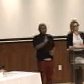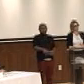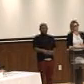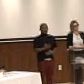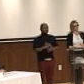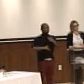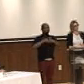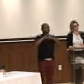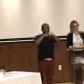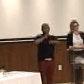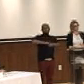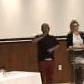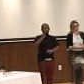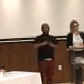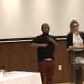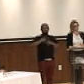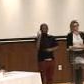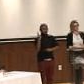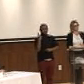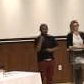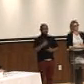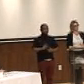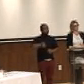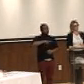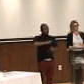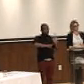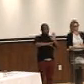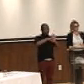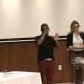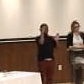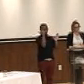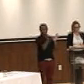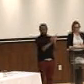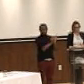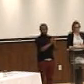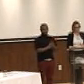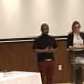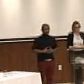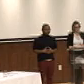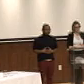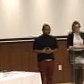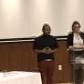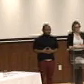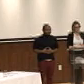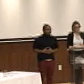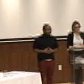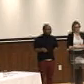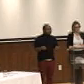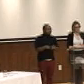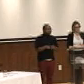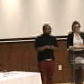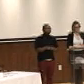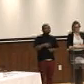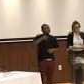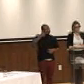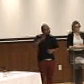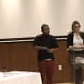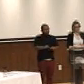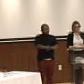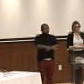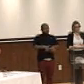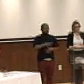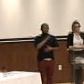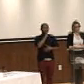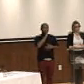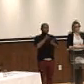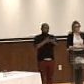com certeza está cumprindo a lei e está indo à frente. Obrigada. Gostaria de pedir mais uma vez que a plateia se